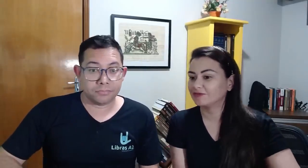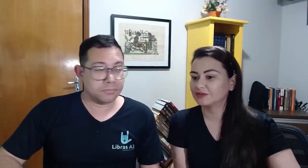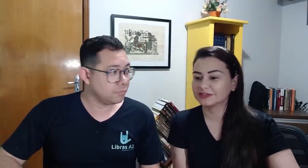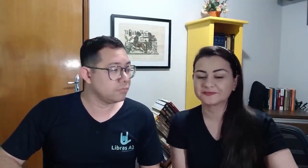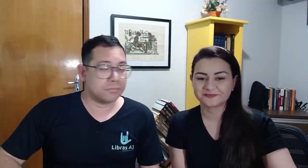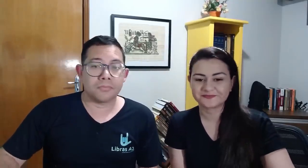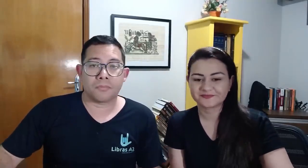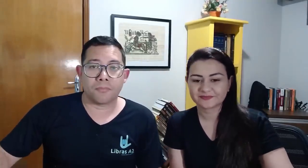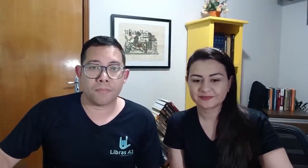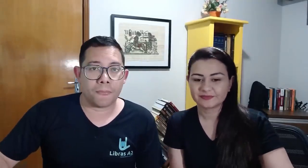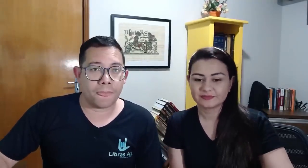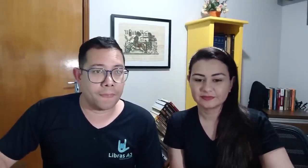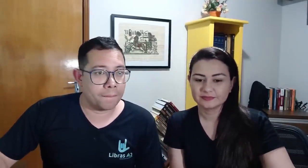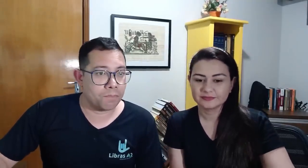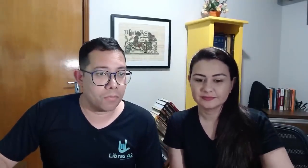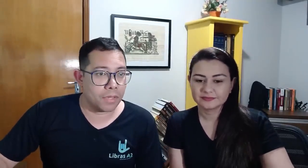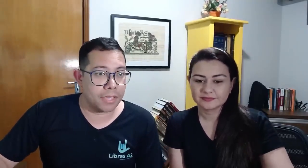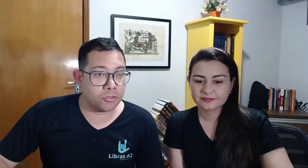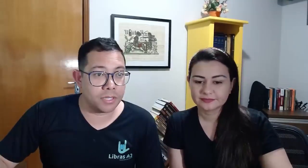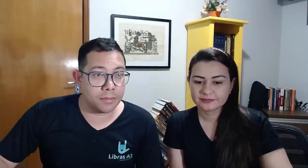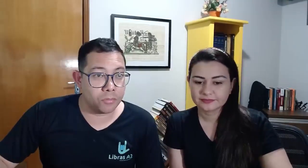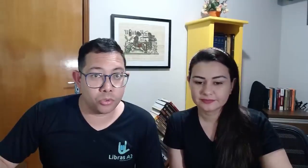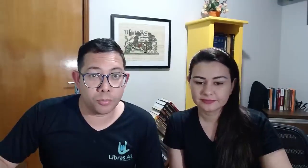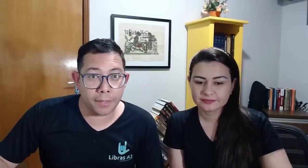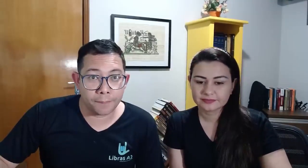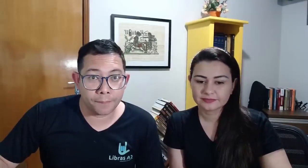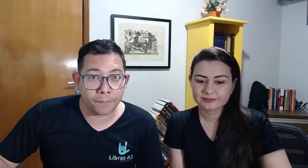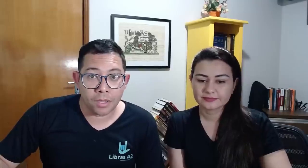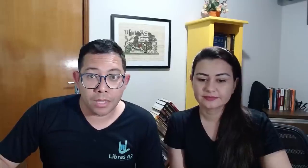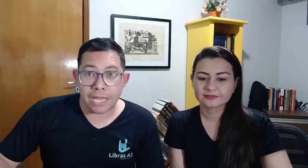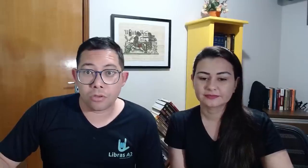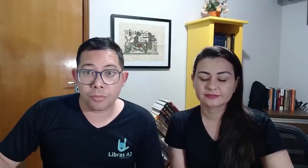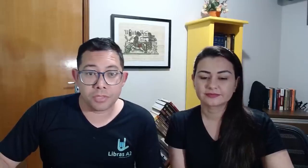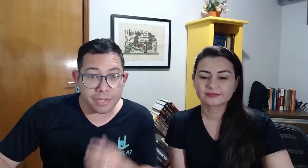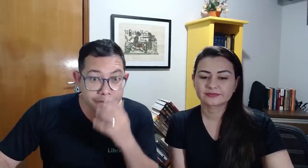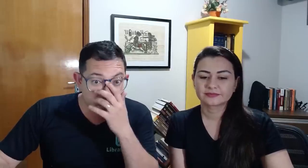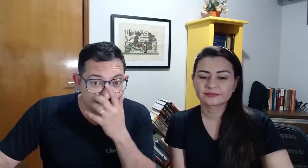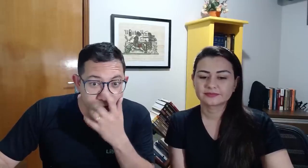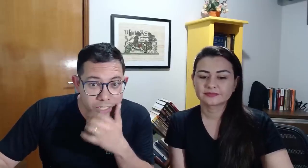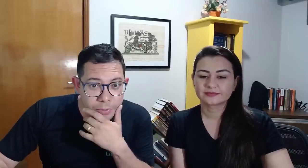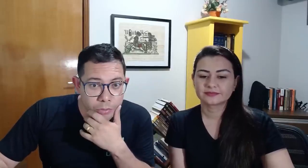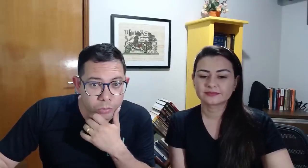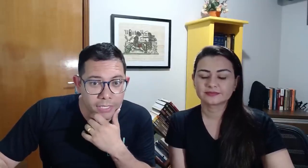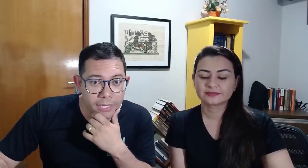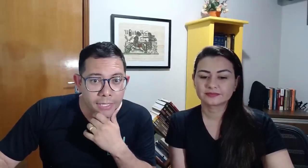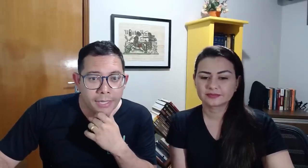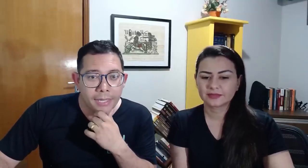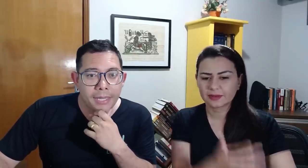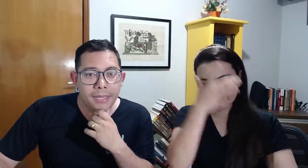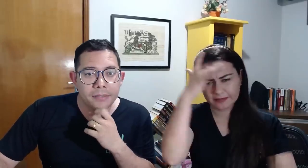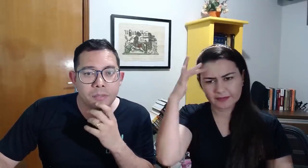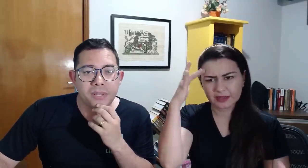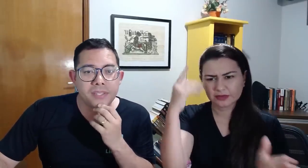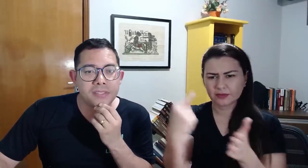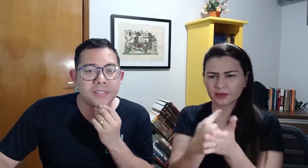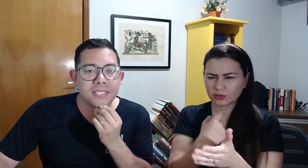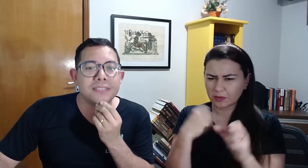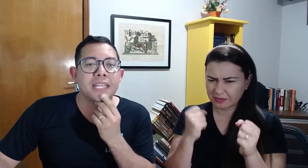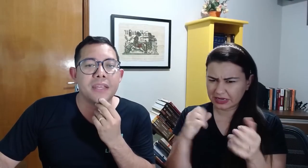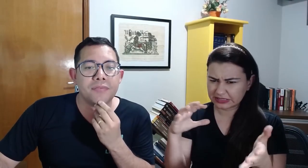ênfase. É isso aí, muito bem. Ah, só uma observação, né? Teve gente que perguntou aqui se precisa se inscrever